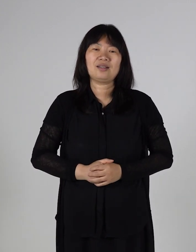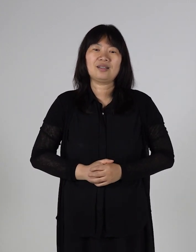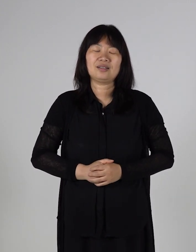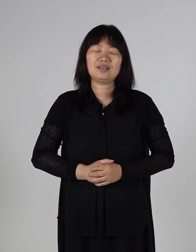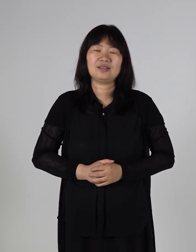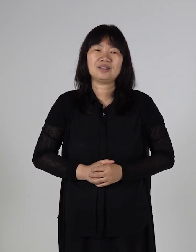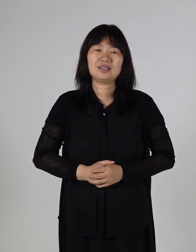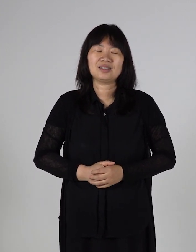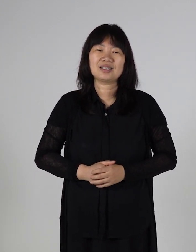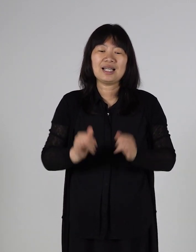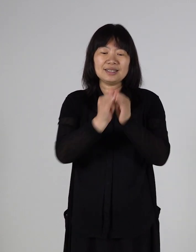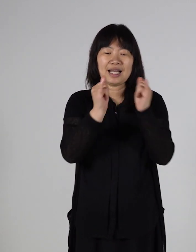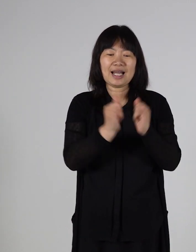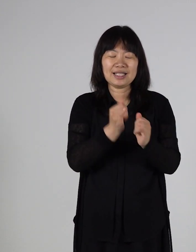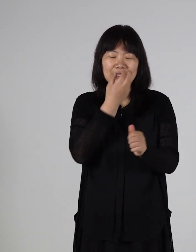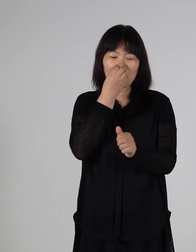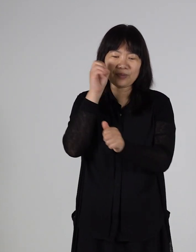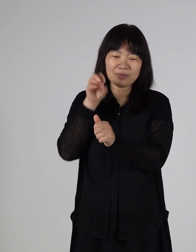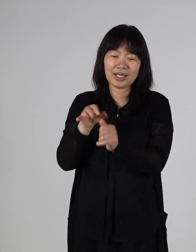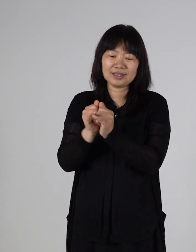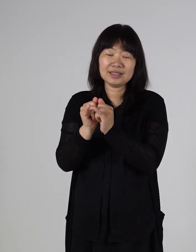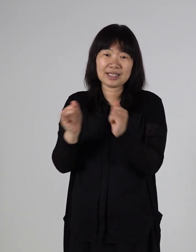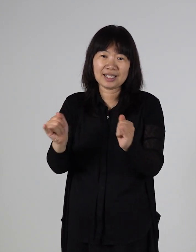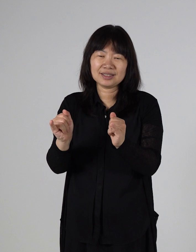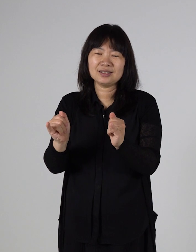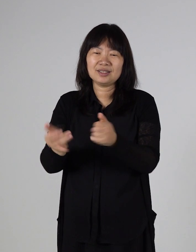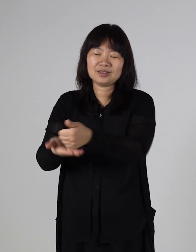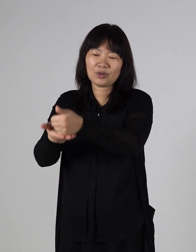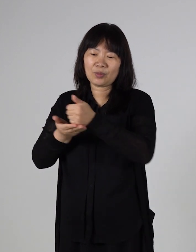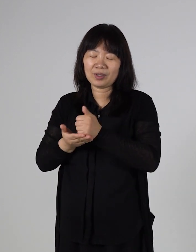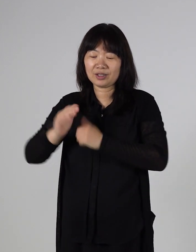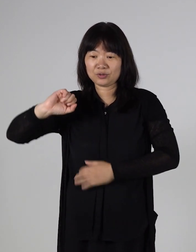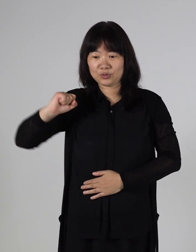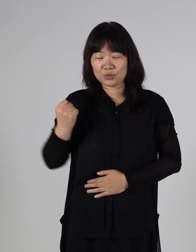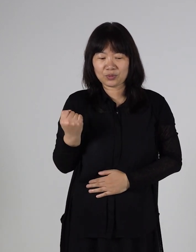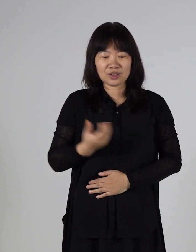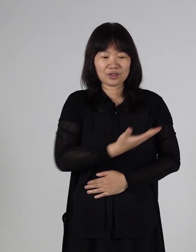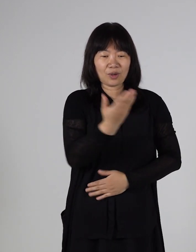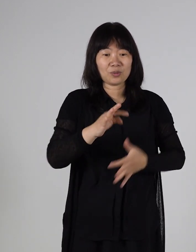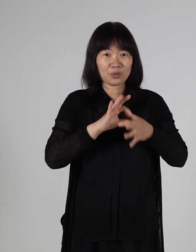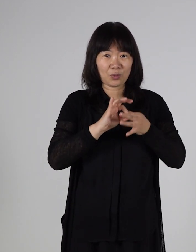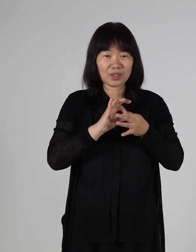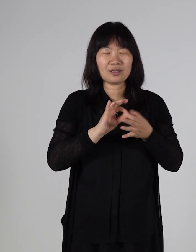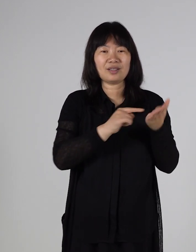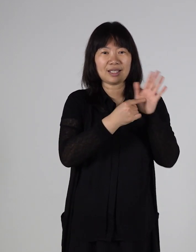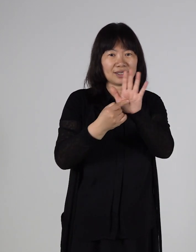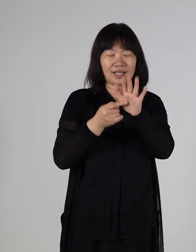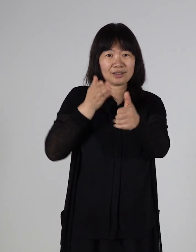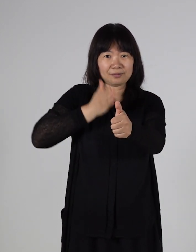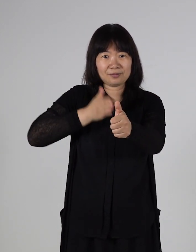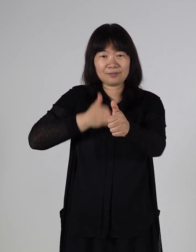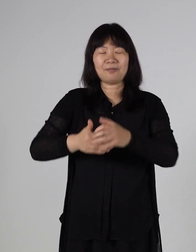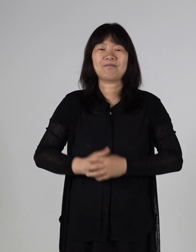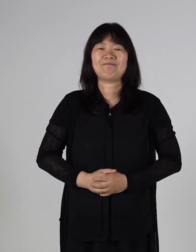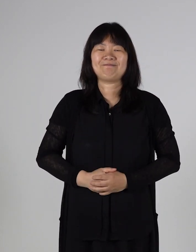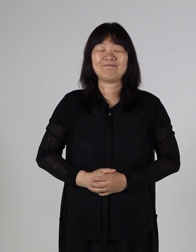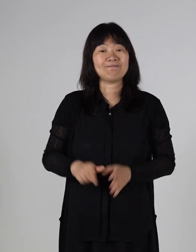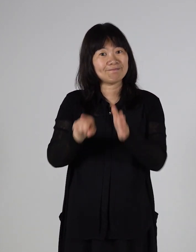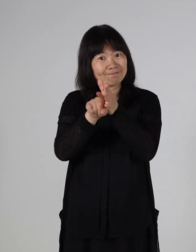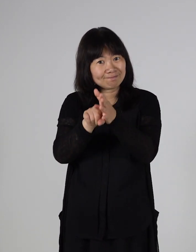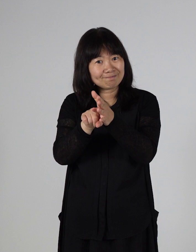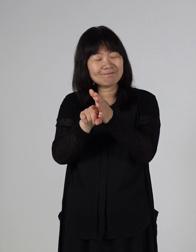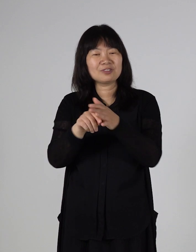낮은 자를 영접하는 순종이 여러분들을 통해서 있어지기를 축복합니다.